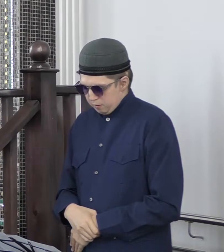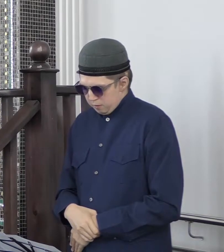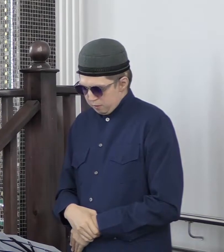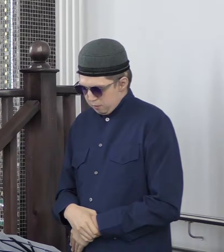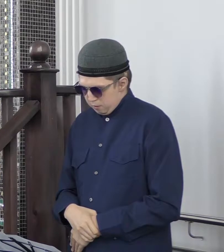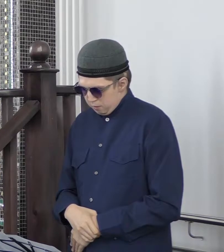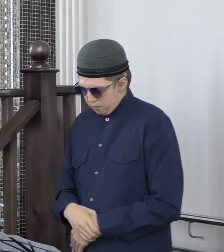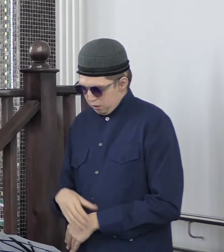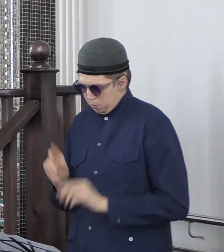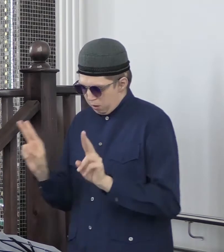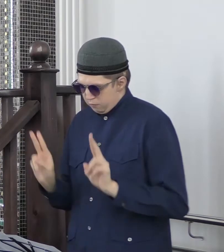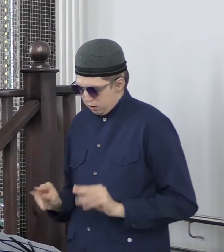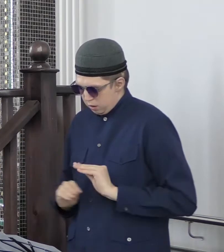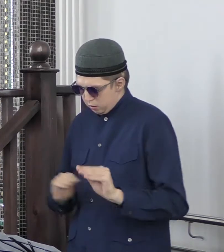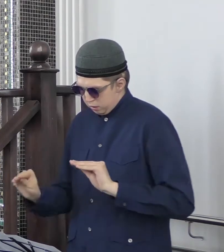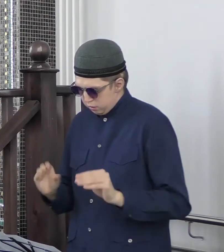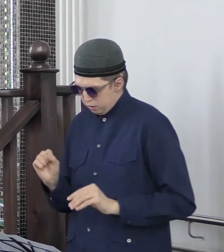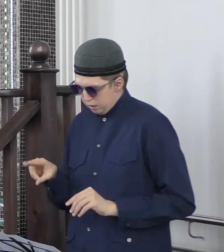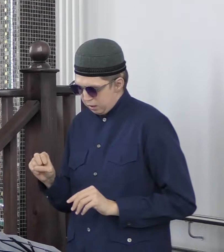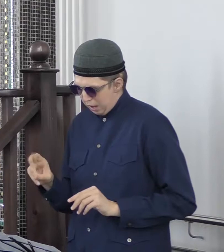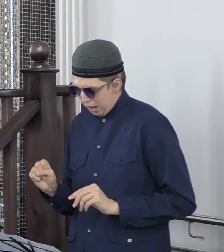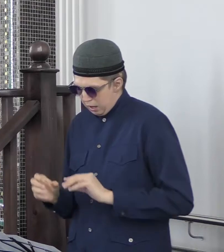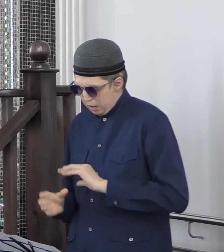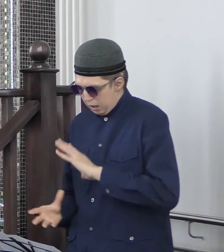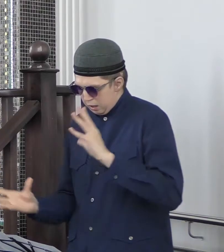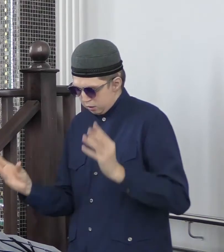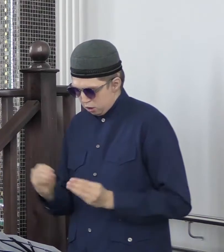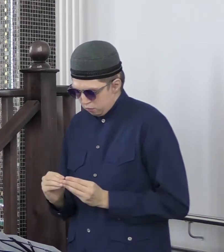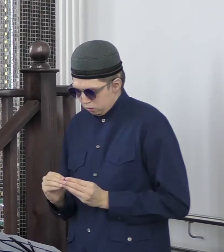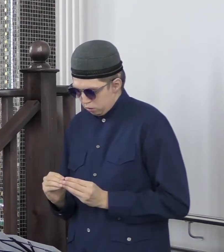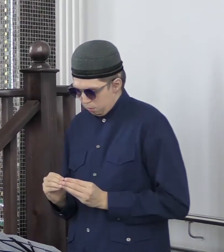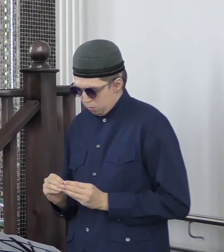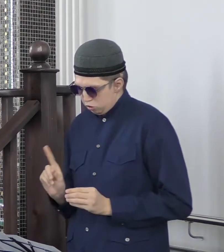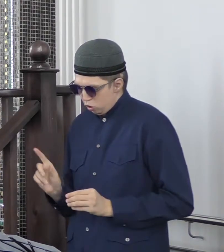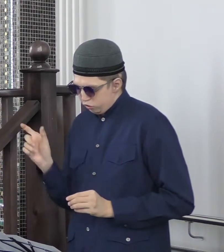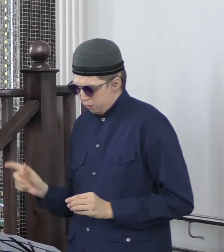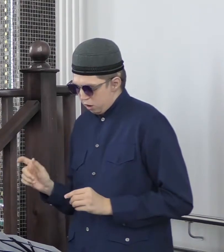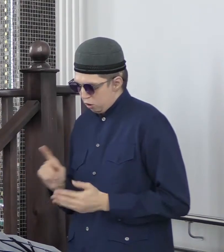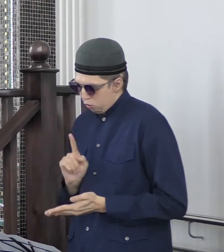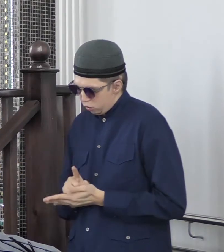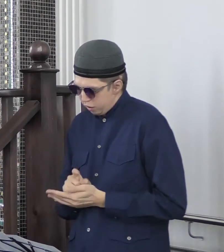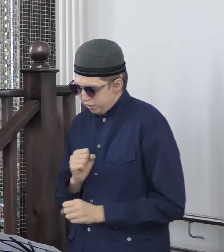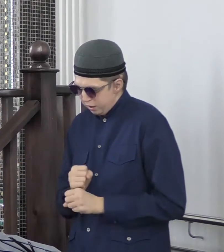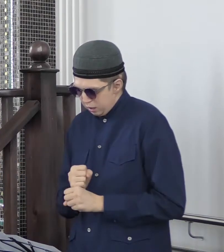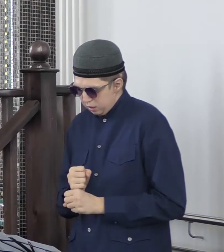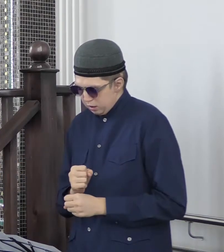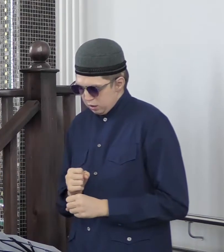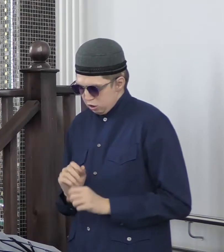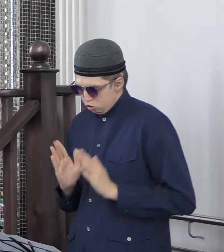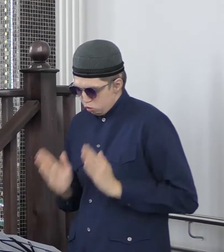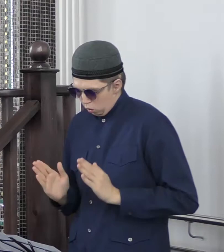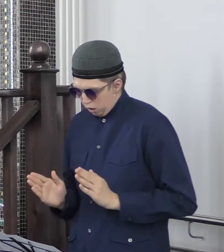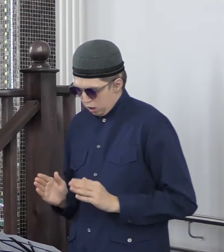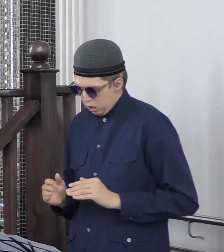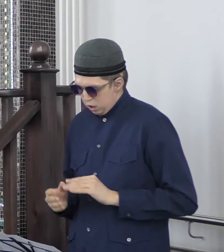Лекин Бенашуша, Хутбадан, Кальдан, Хадисина, Айтмиши Бугравня. Пирамару Саллаллаху алейхи ва саллям айтты, Атухиббу